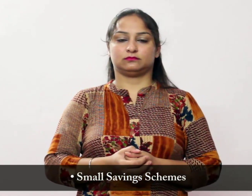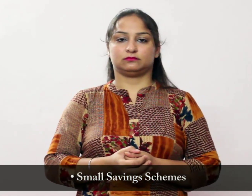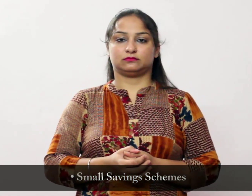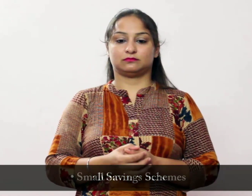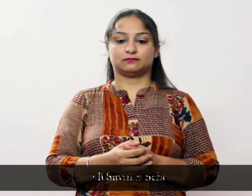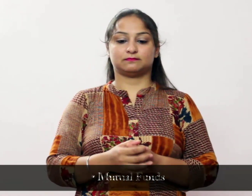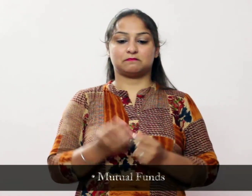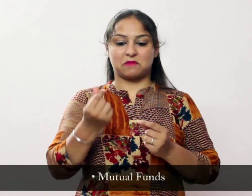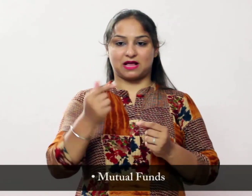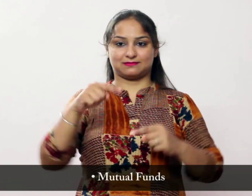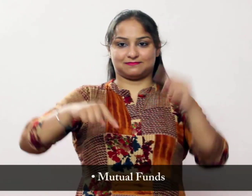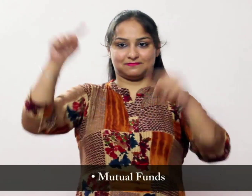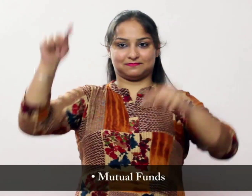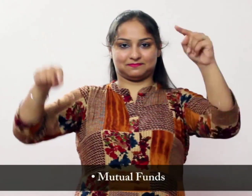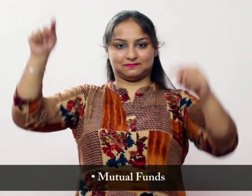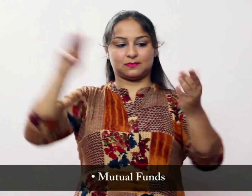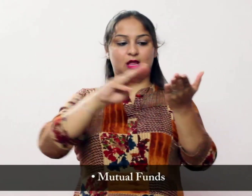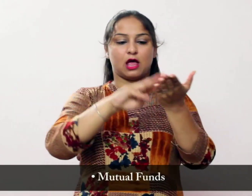म्यूचुअल फंड्स,